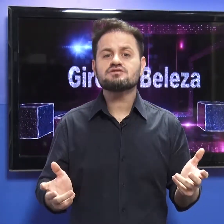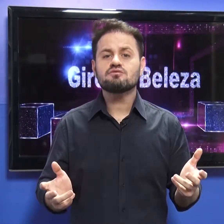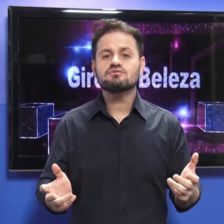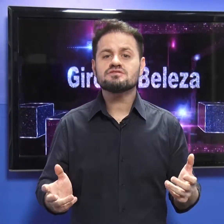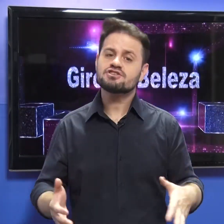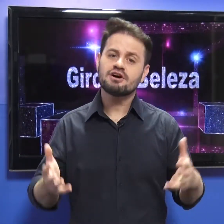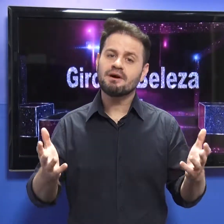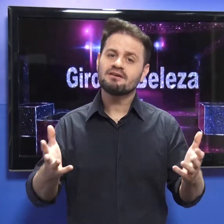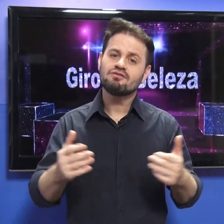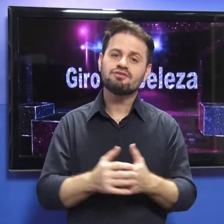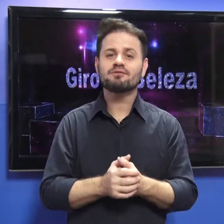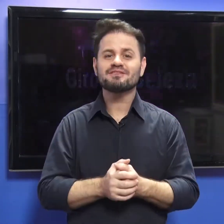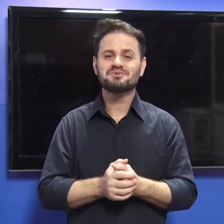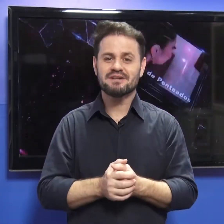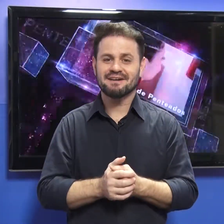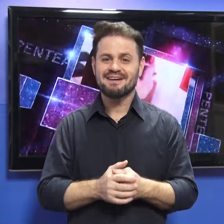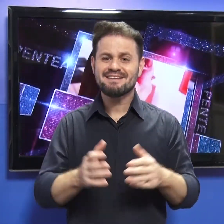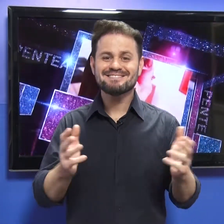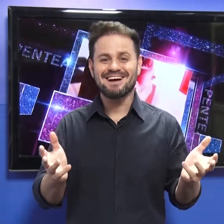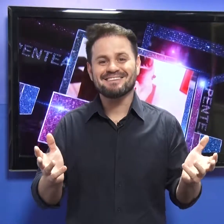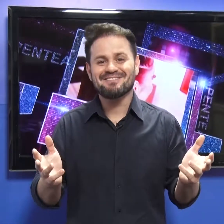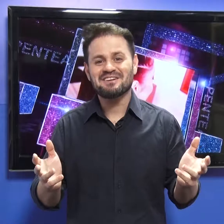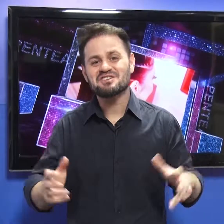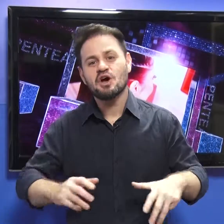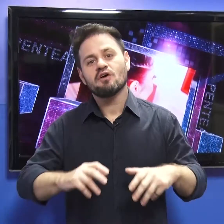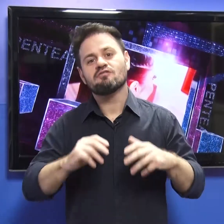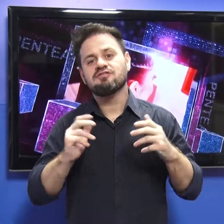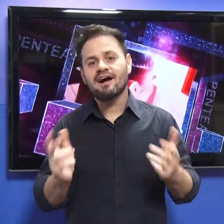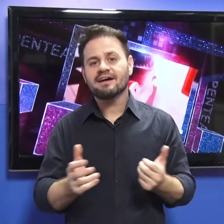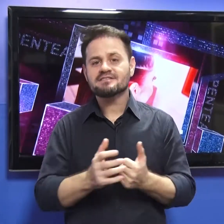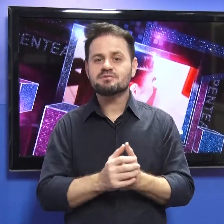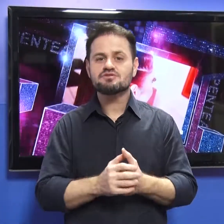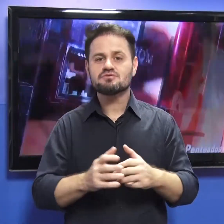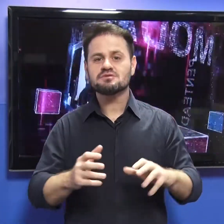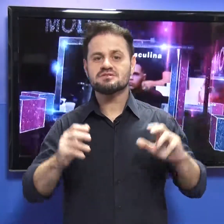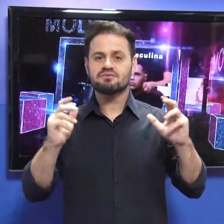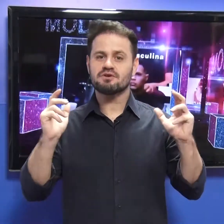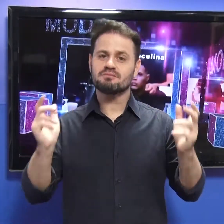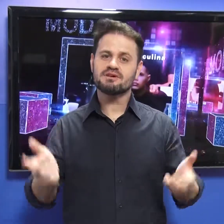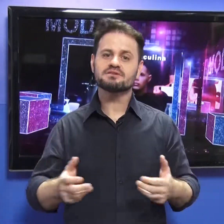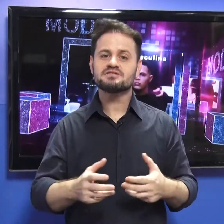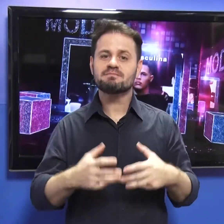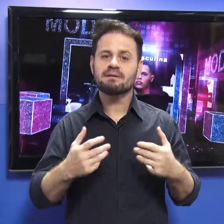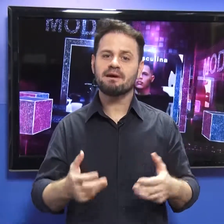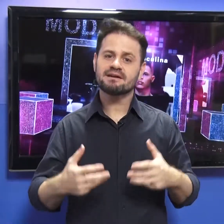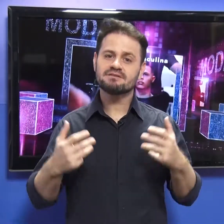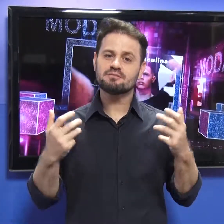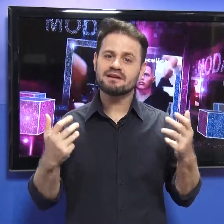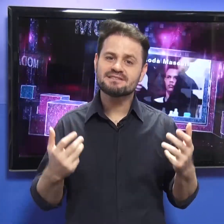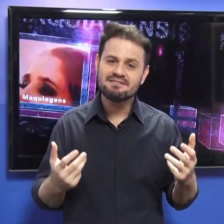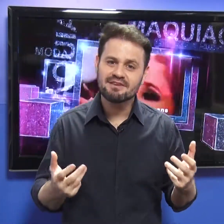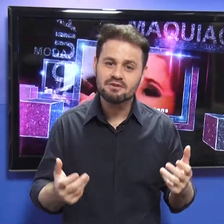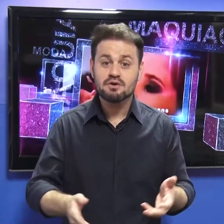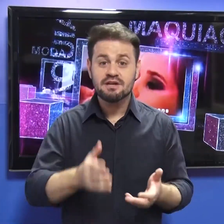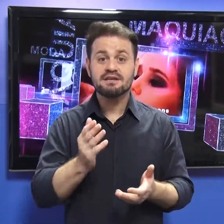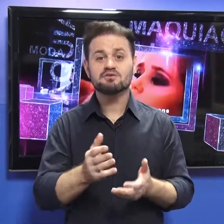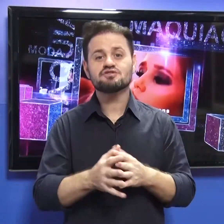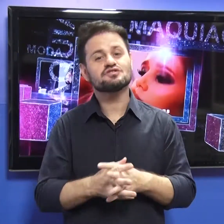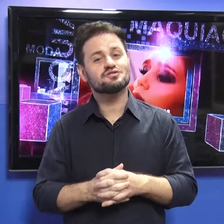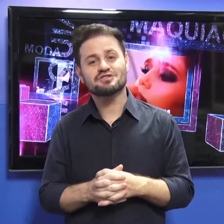comuns se chama formatura exatamente várias pessoas se formando e se preparando para esse evento que é um divisor de